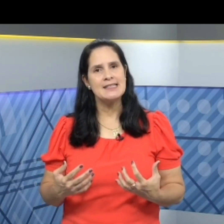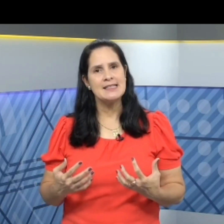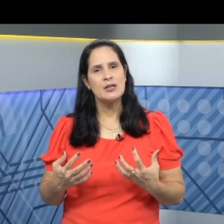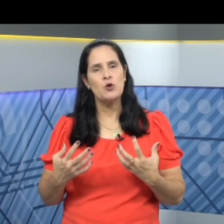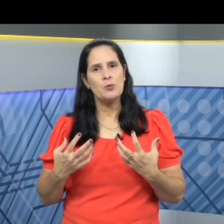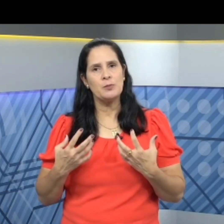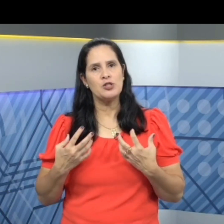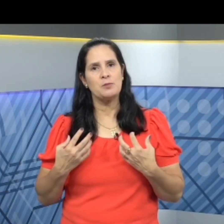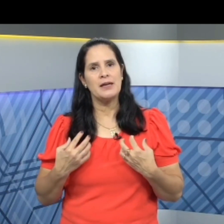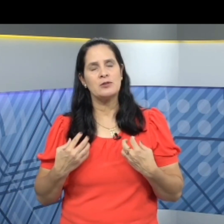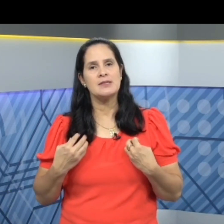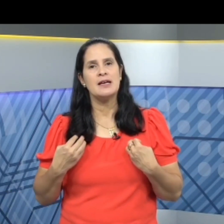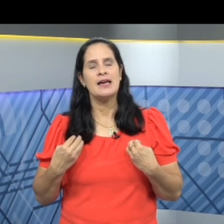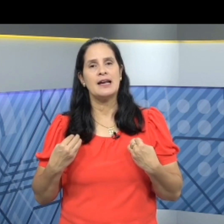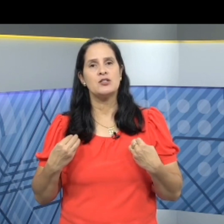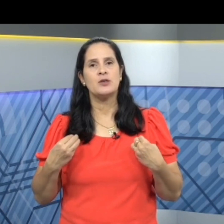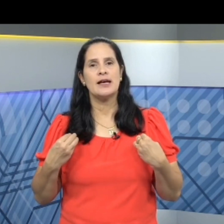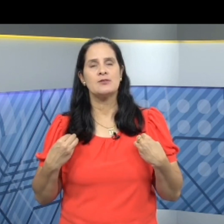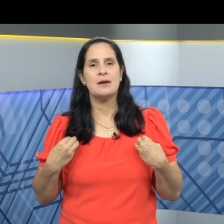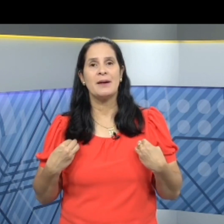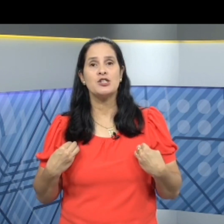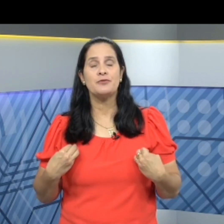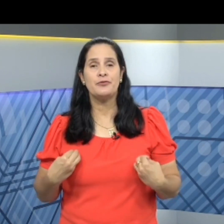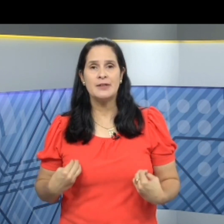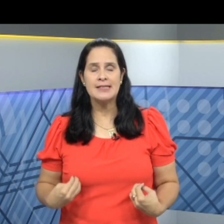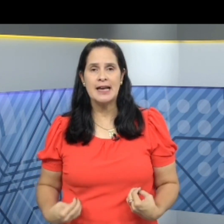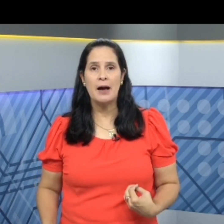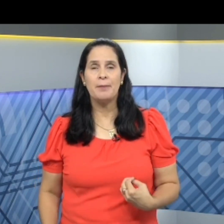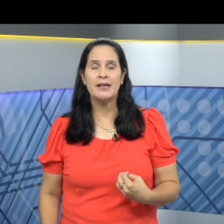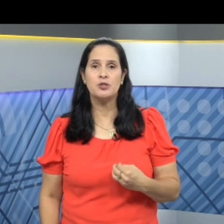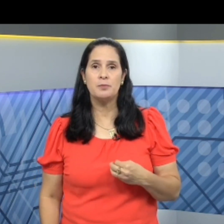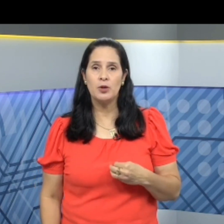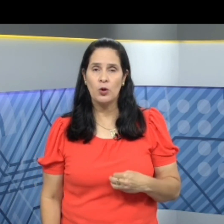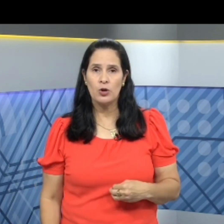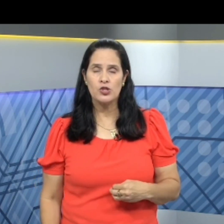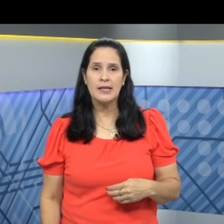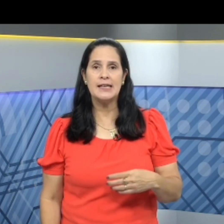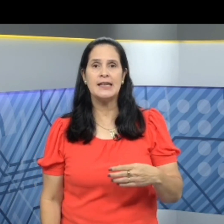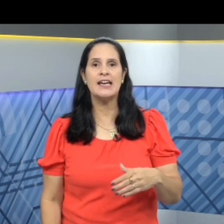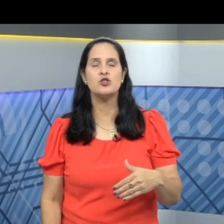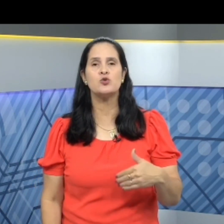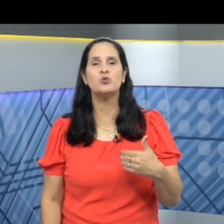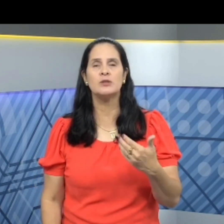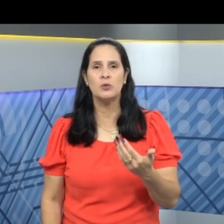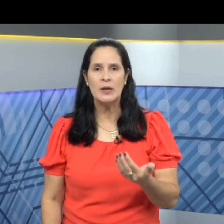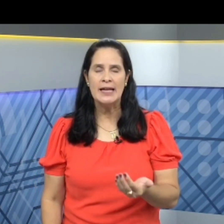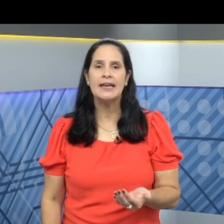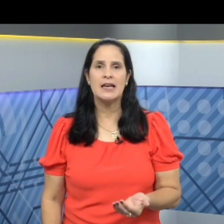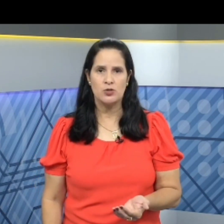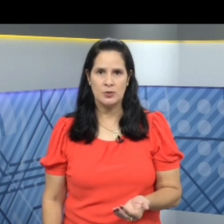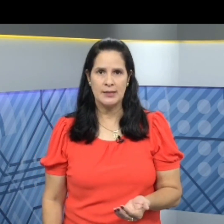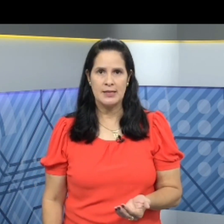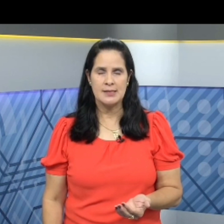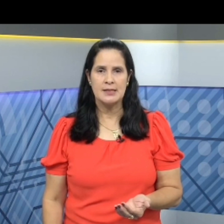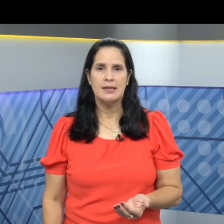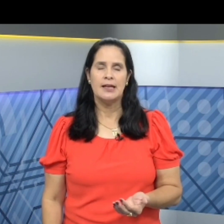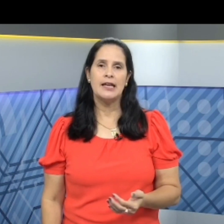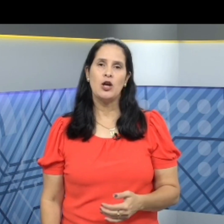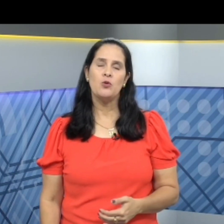existem comprometimentos relacionados à parte física, à parte biológica e que resultam na surdez. Em nenhum